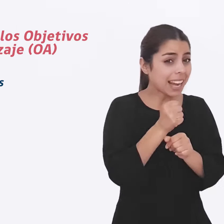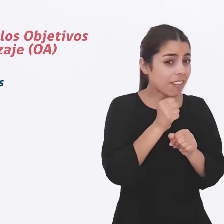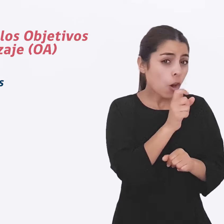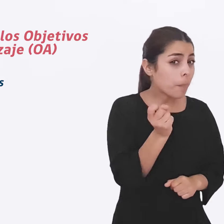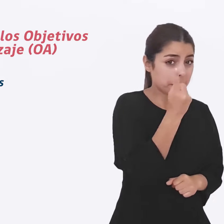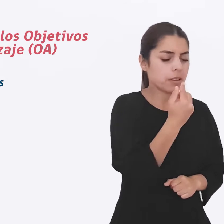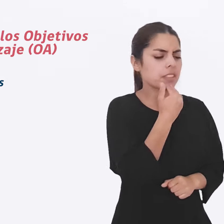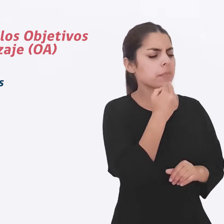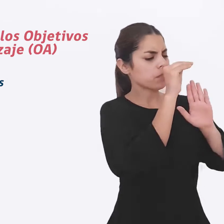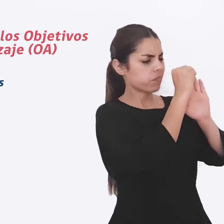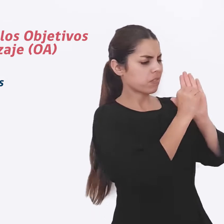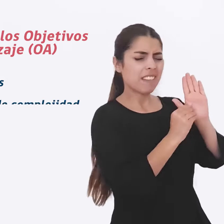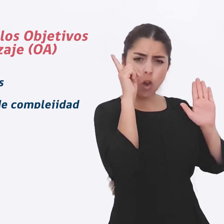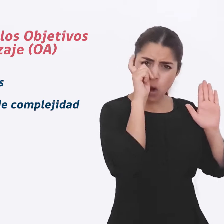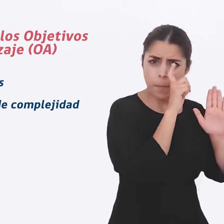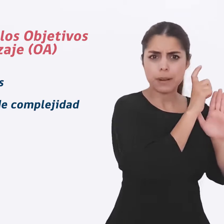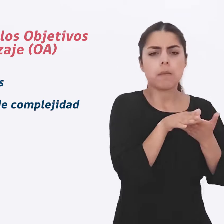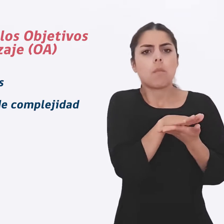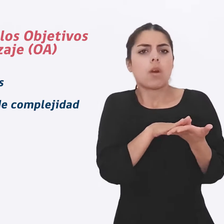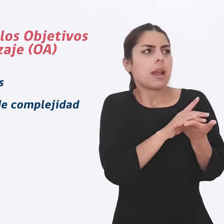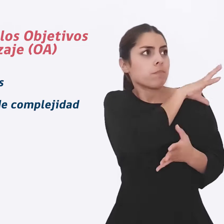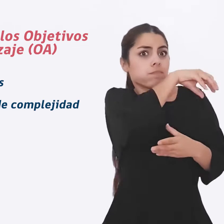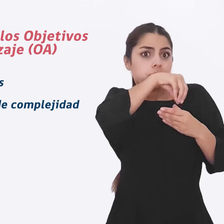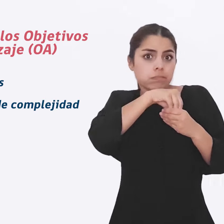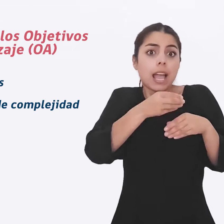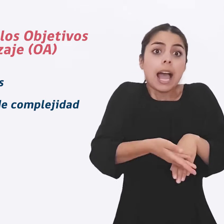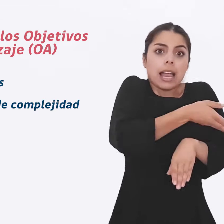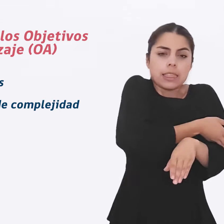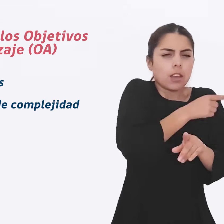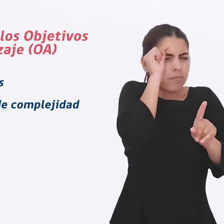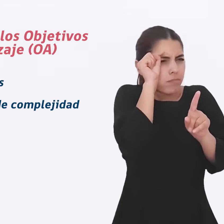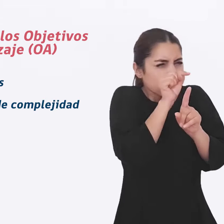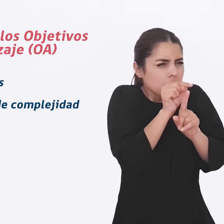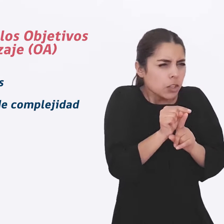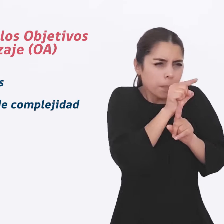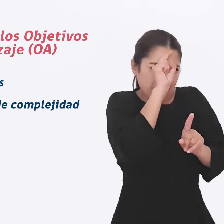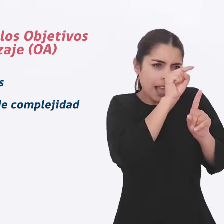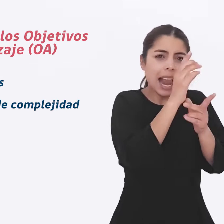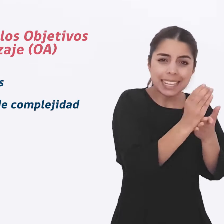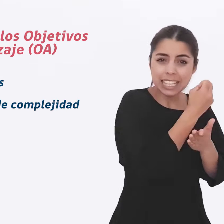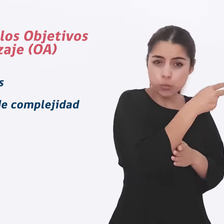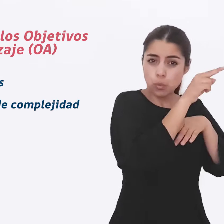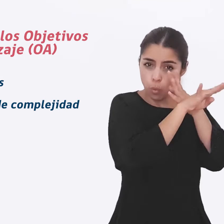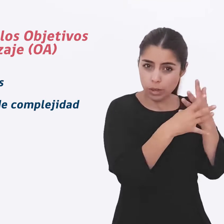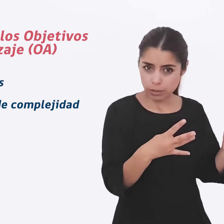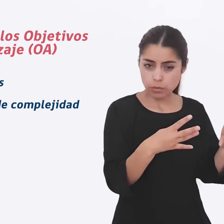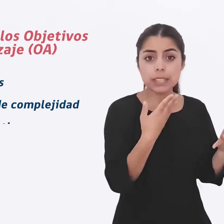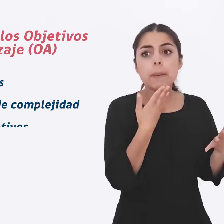trabajar primero, graduar su nivel de complejidad, por ejemplo, incorporando objetivos previos para alcanzar los establecidos en el currículum,